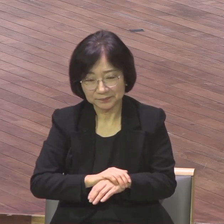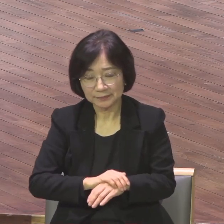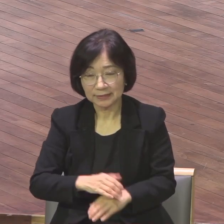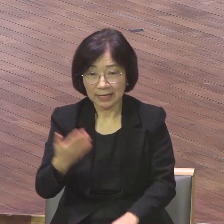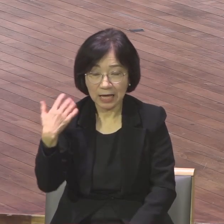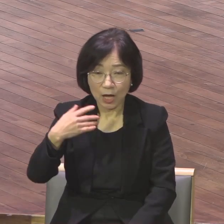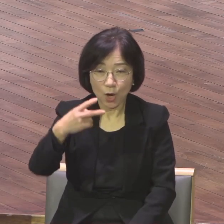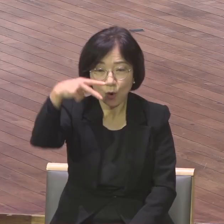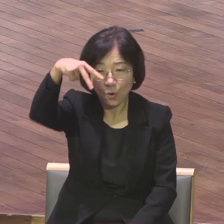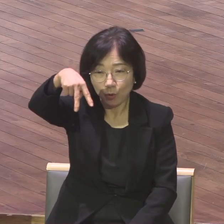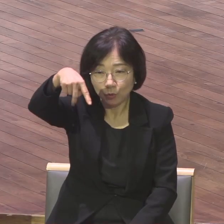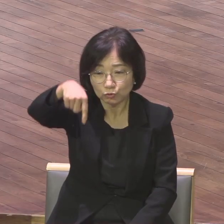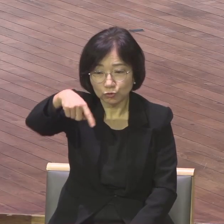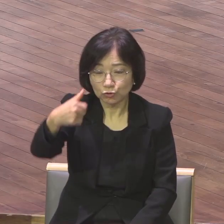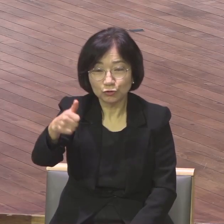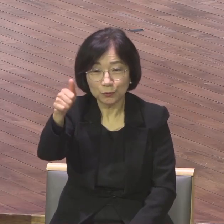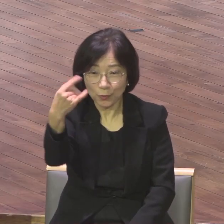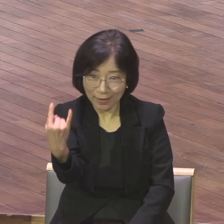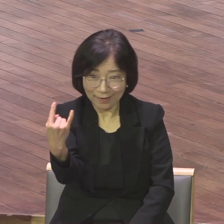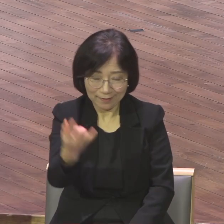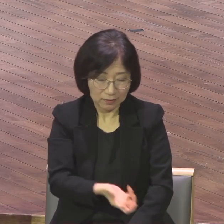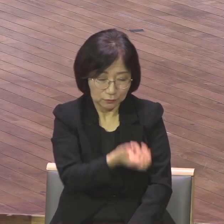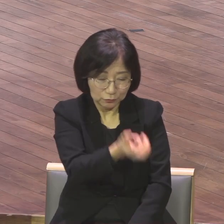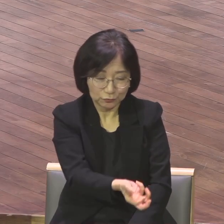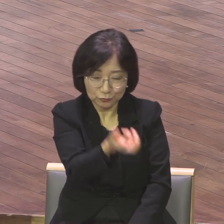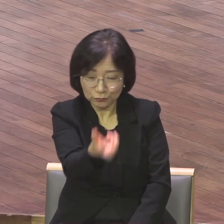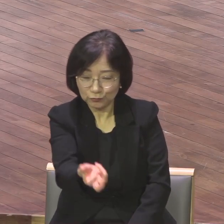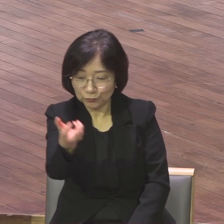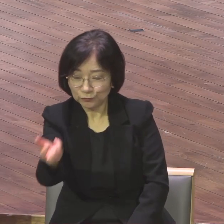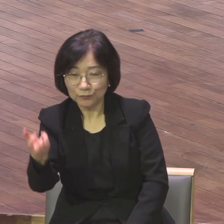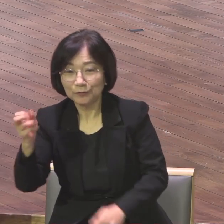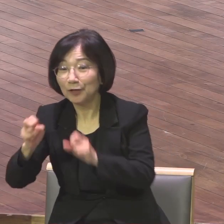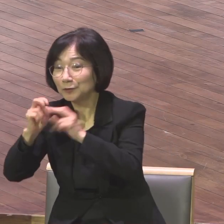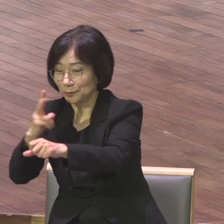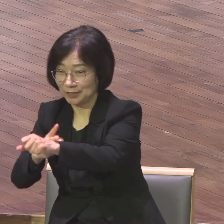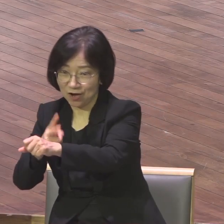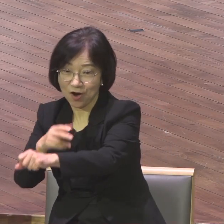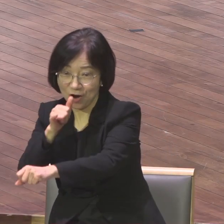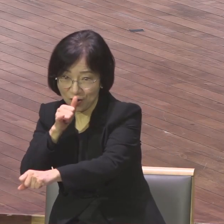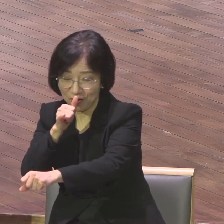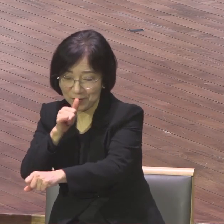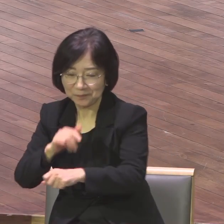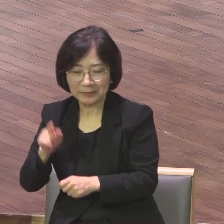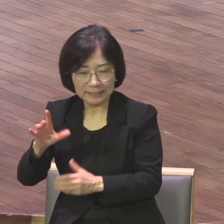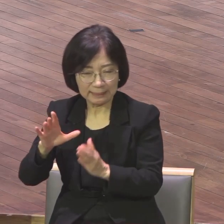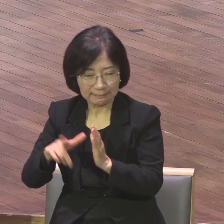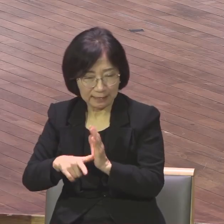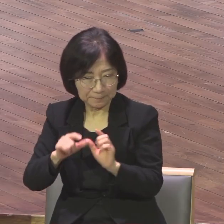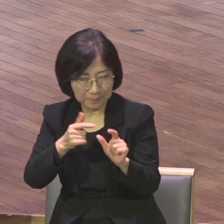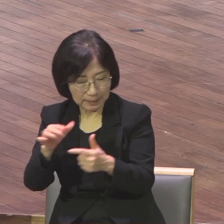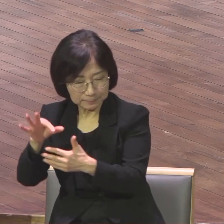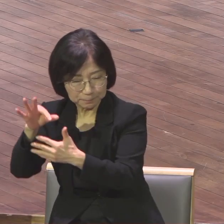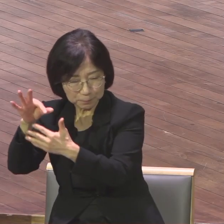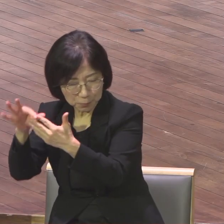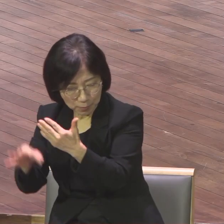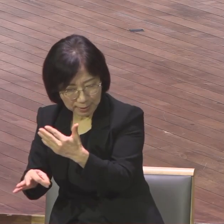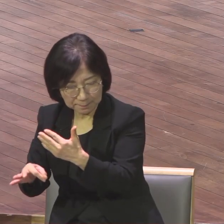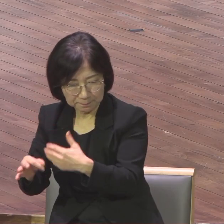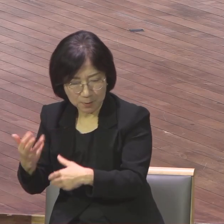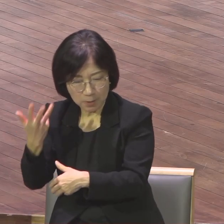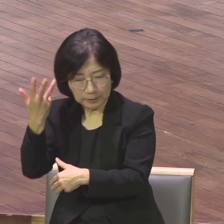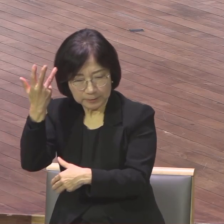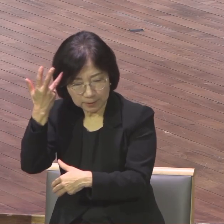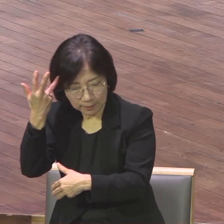이들은 이곳저곳 다니면서 자기들이 고안한 프로그램이 있어요. 이 고안한 프로그램은 특이한 종교관이나 철학을